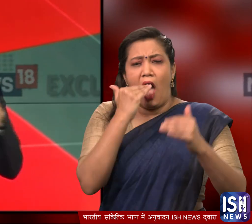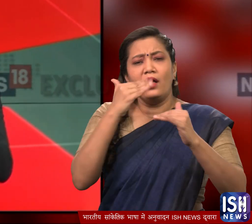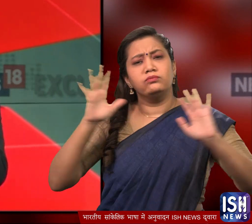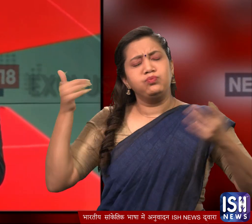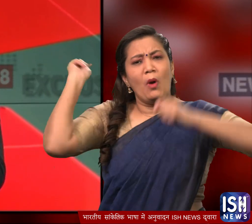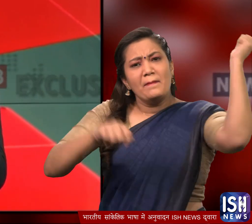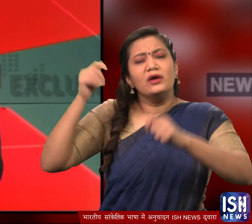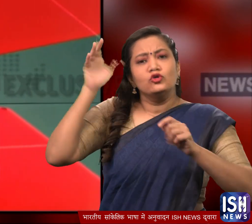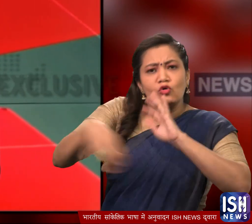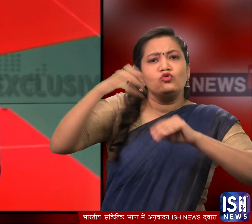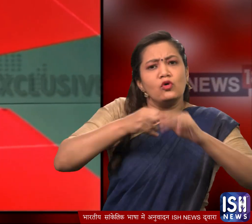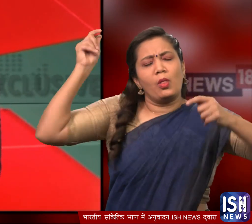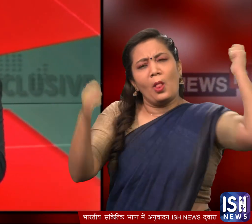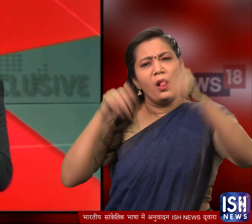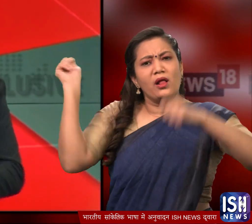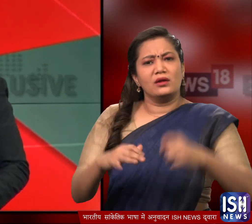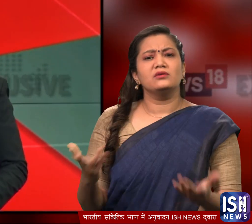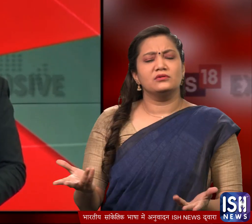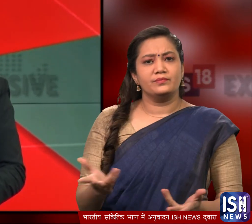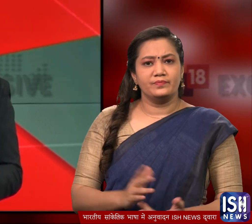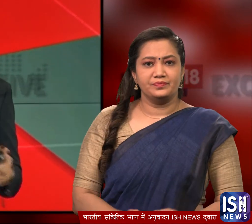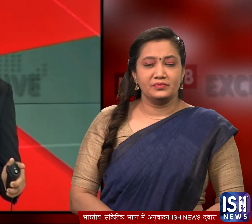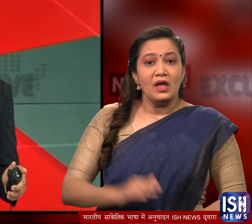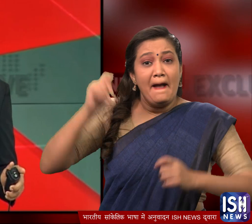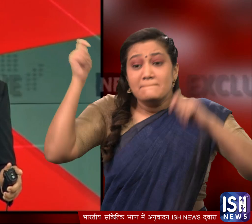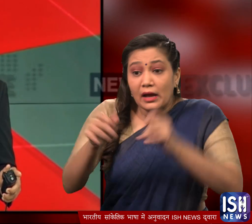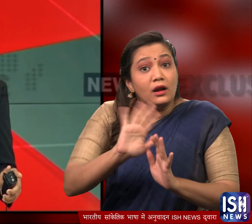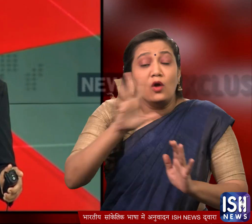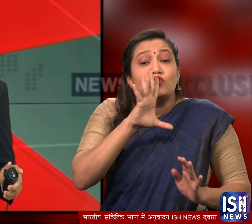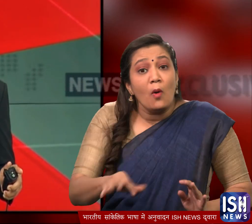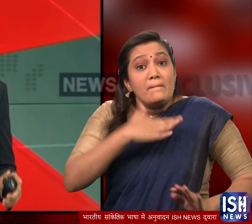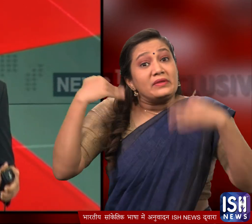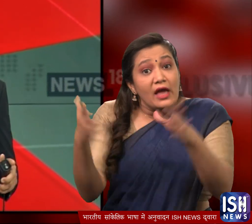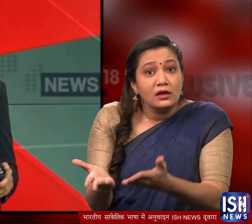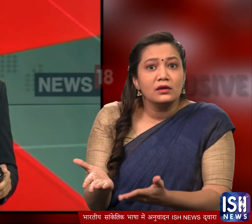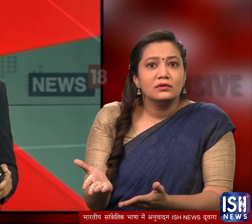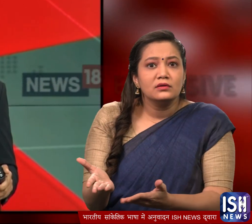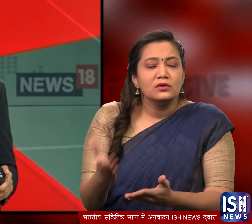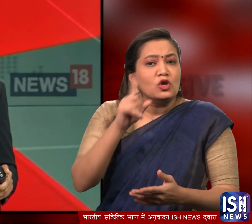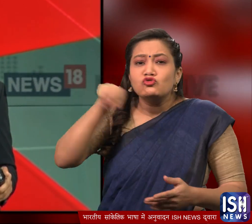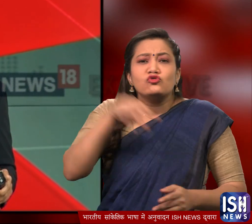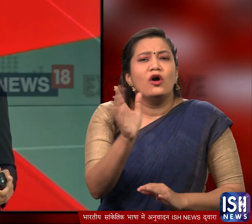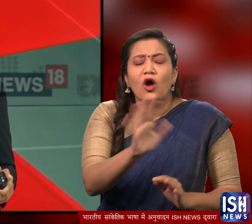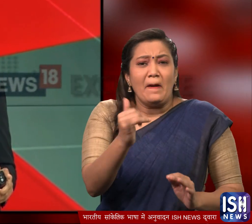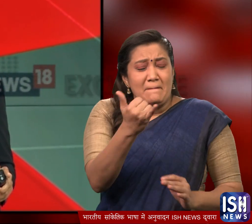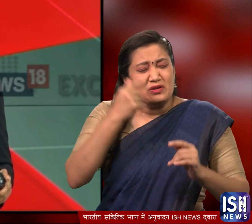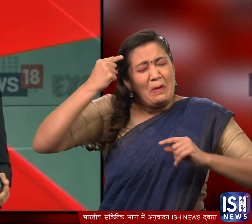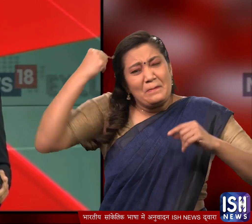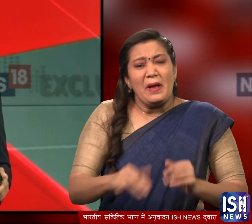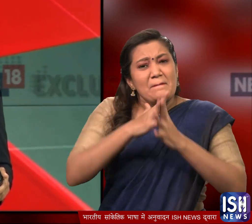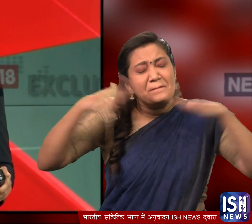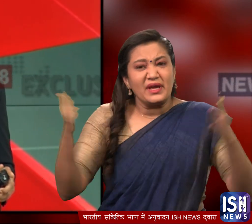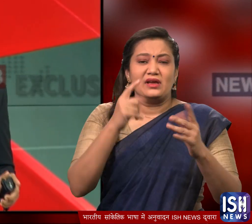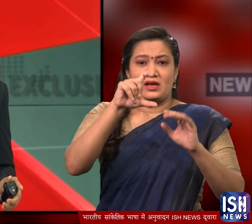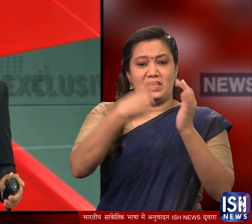फिर भी सब मिलकर उस लड़के को चोर बताकर पीटते रहे। लोगों ने उसे मारा नहीं बल्कि मार डाला। ये गलती नहीं थी, गुनाह